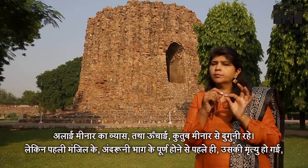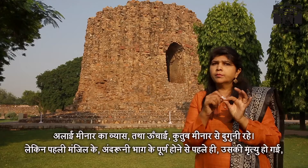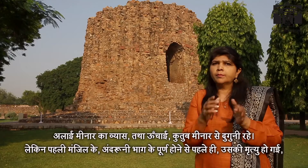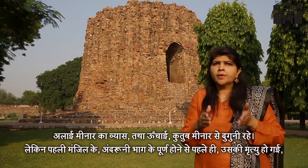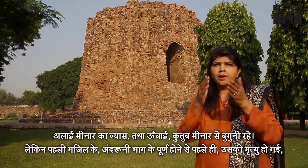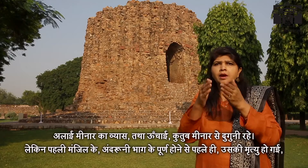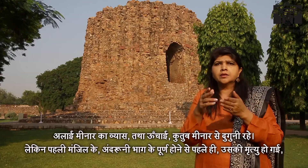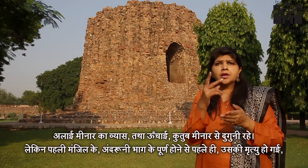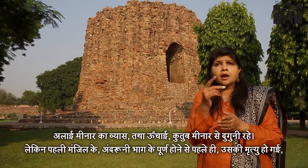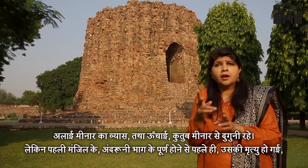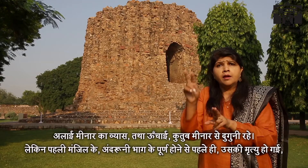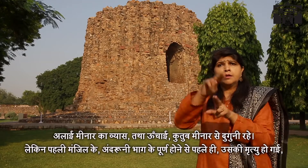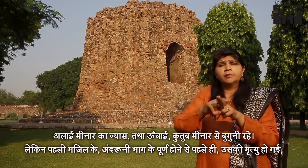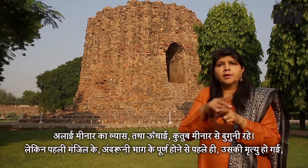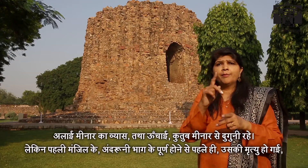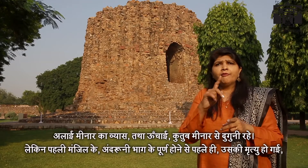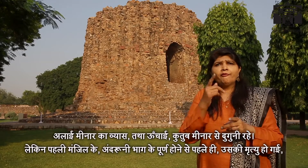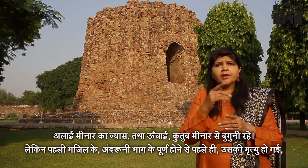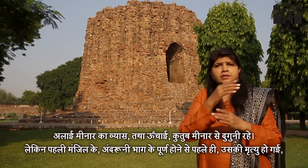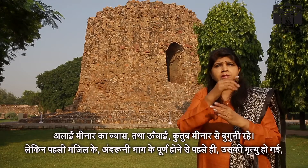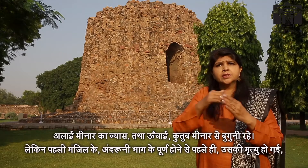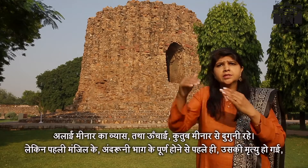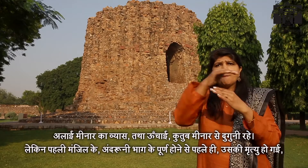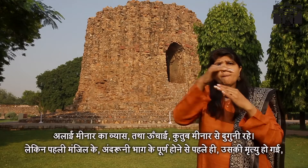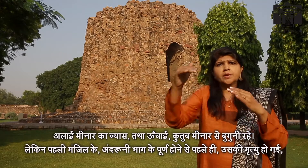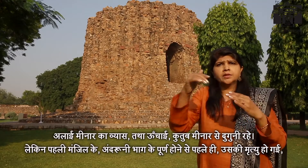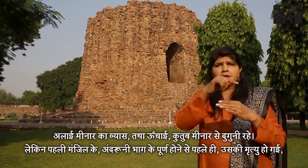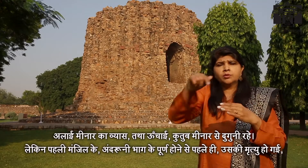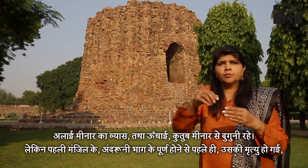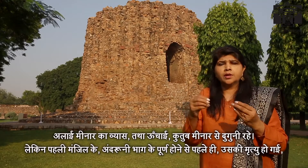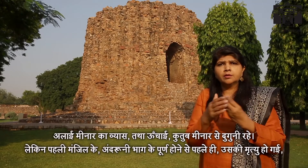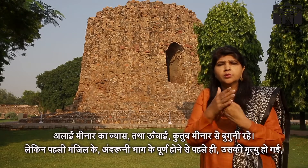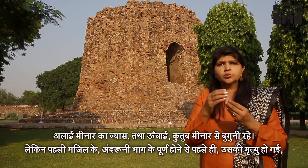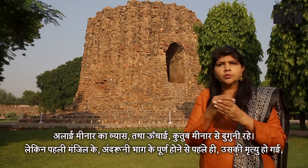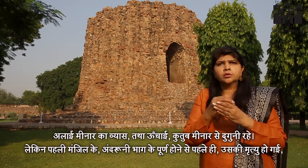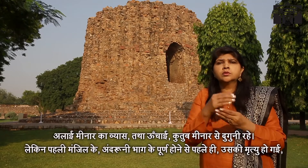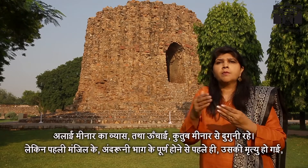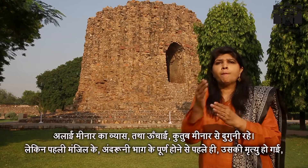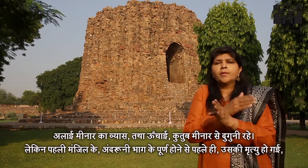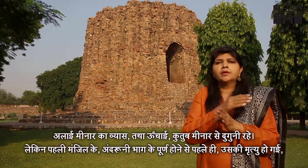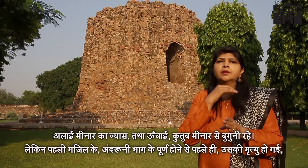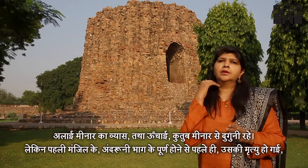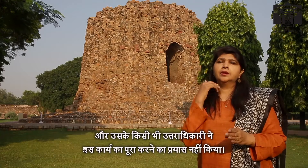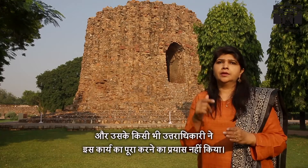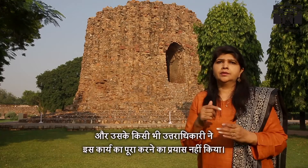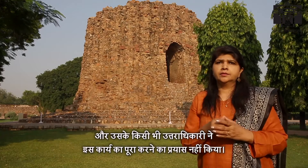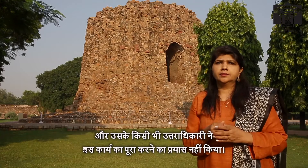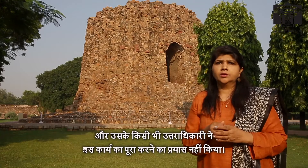लेकिन पहली मंजिल के अंदरूनी भाग के पूर्ण होने से पहले ही उसकी मृत्यु हो गई और उसके किसी